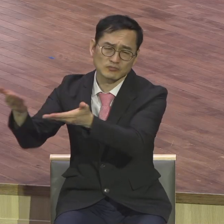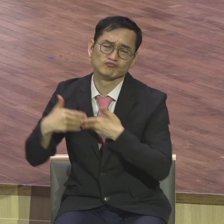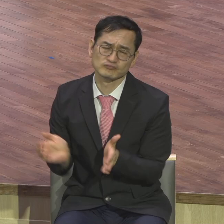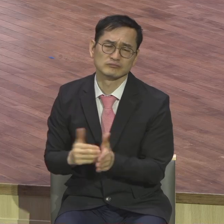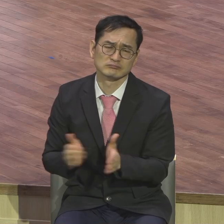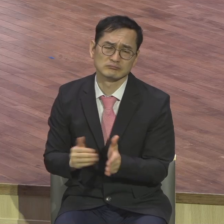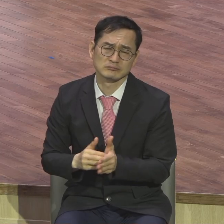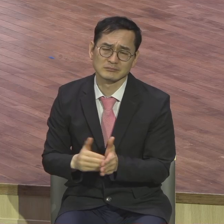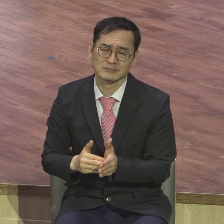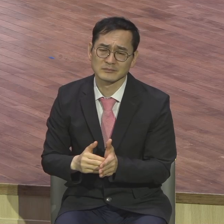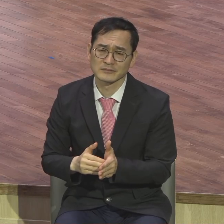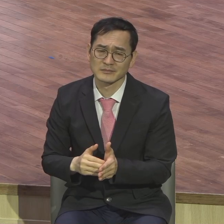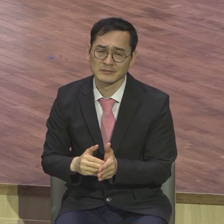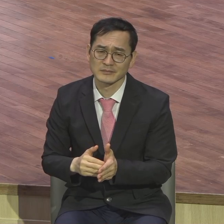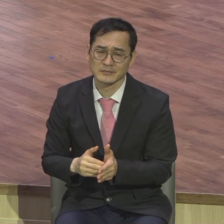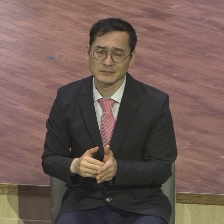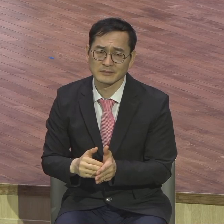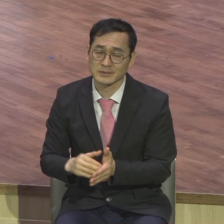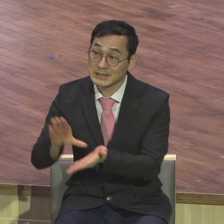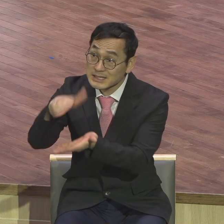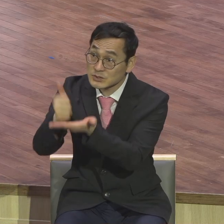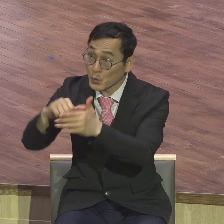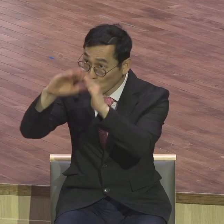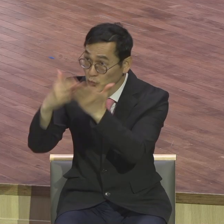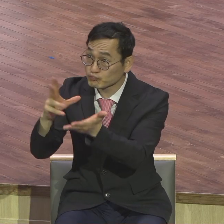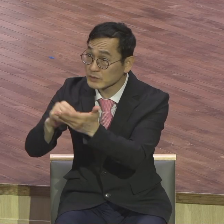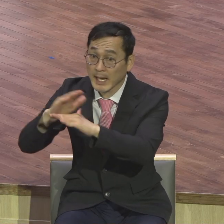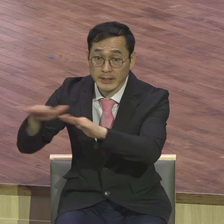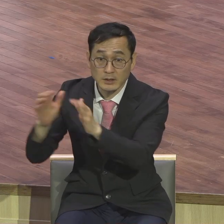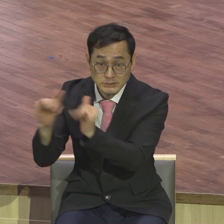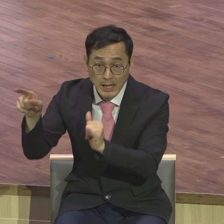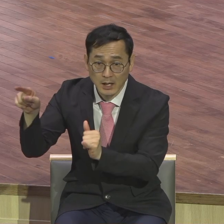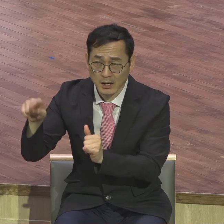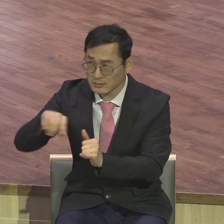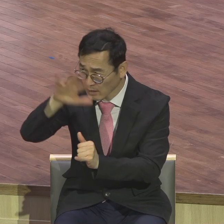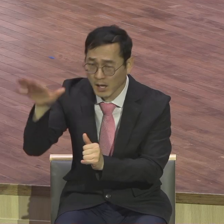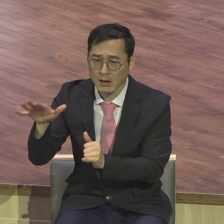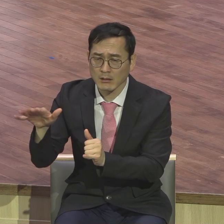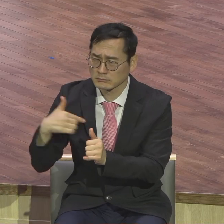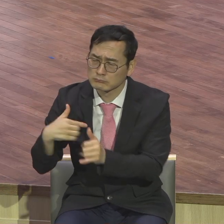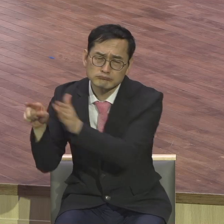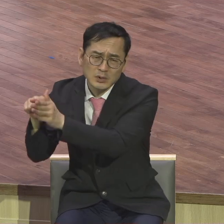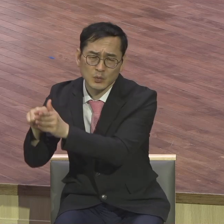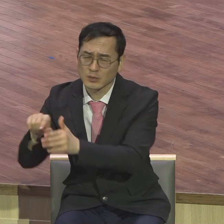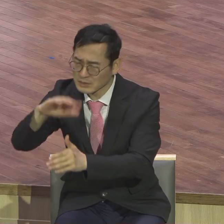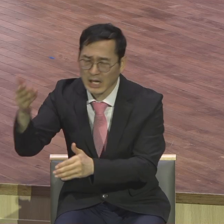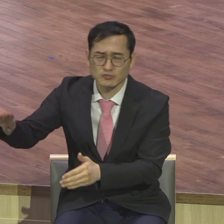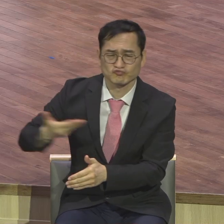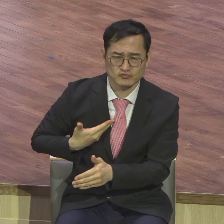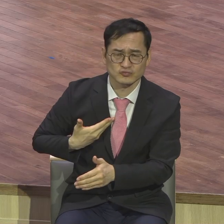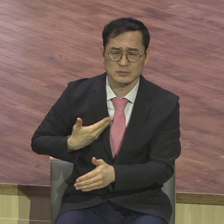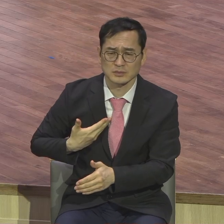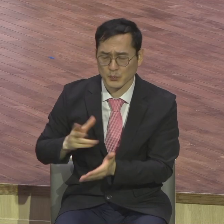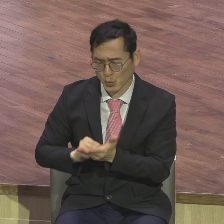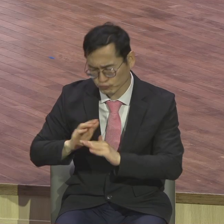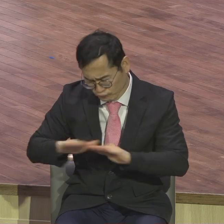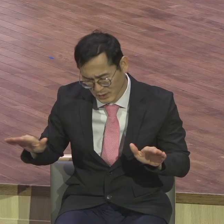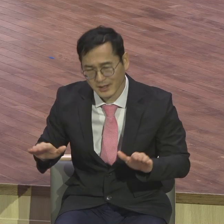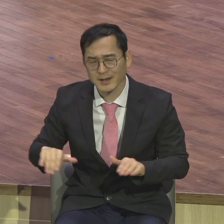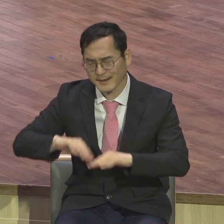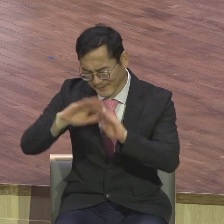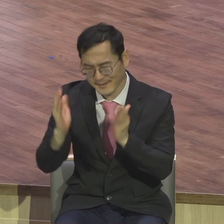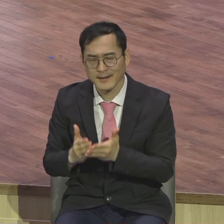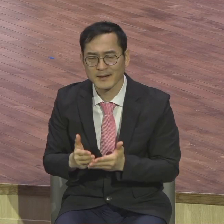그리스도 모든 문제의 글자 다 주셨잖아요. 다 끝내줬잖아요. 그런데 이놈